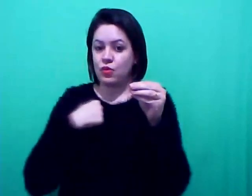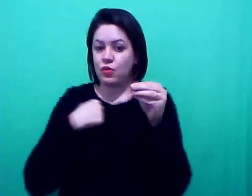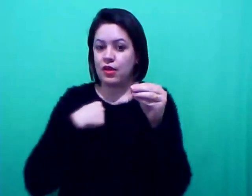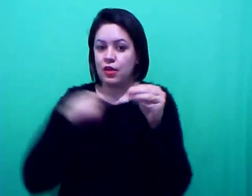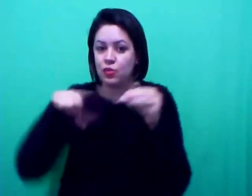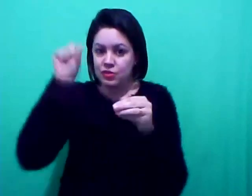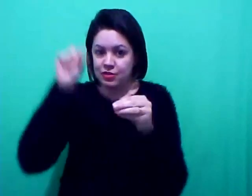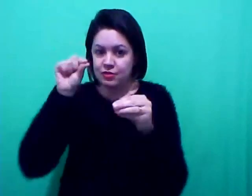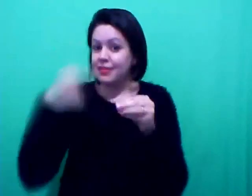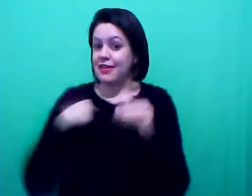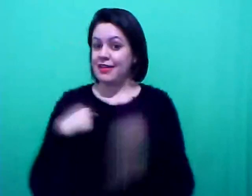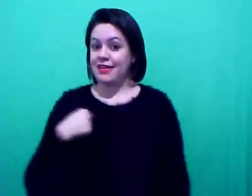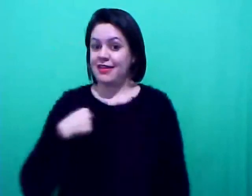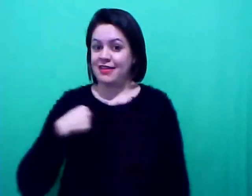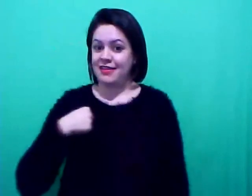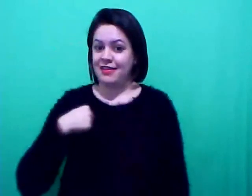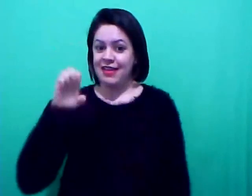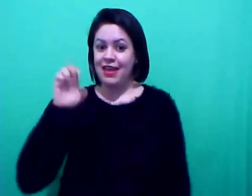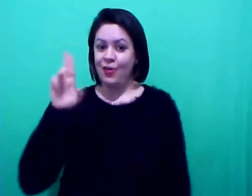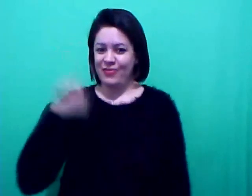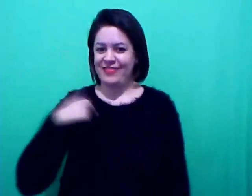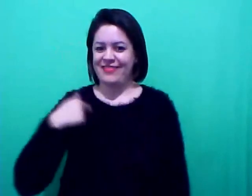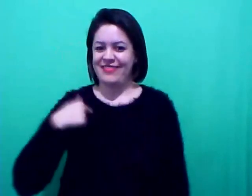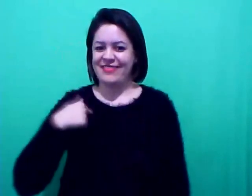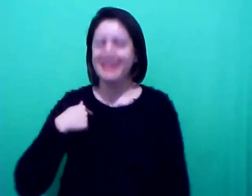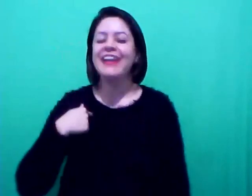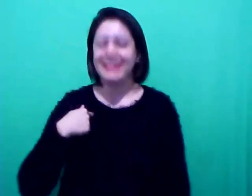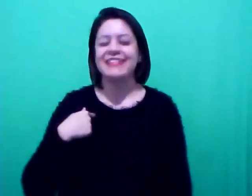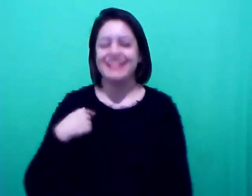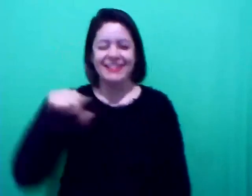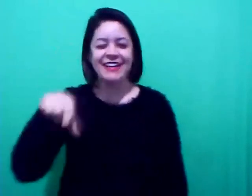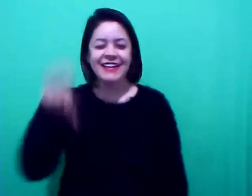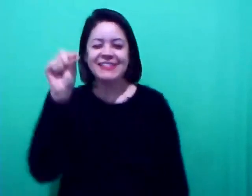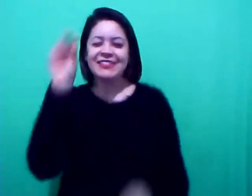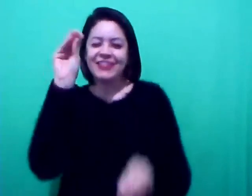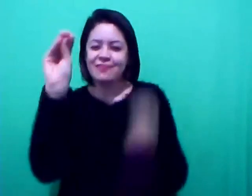Você escolheu uma música? A Sueli? A Sueli.